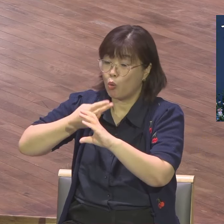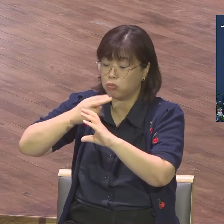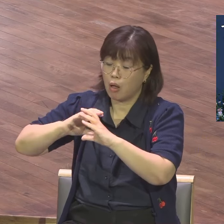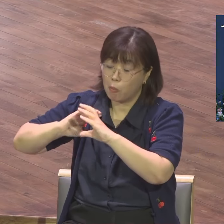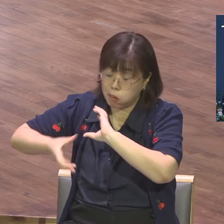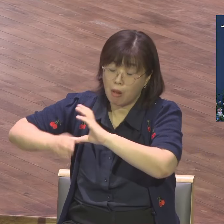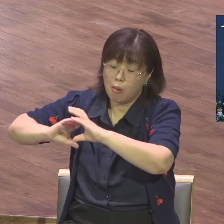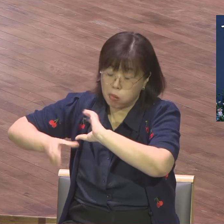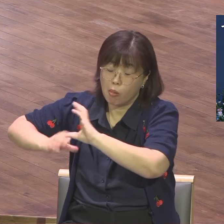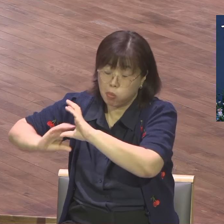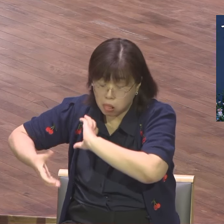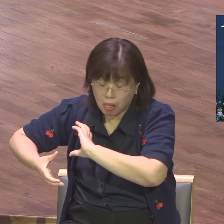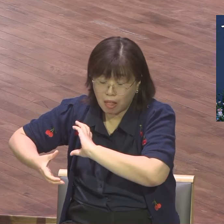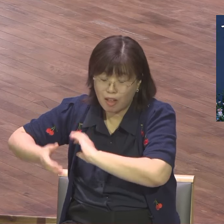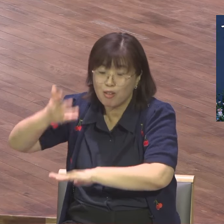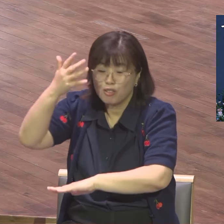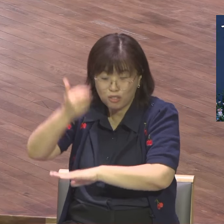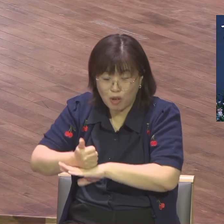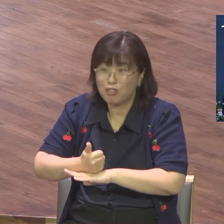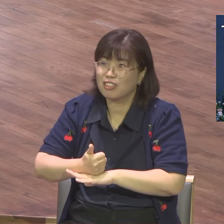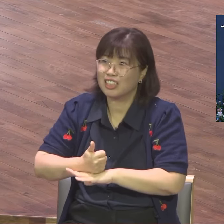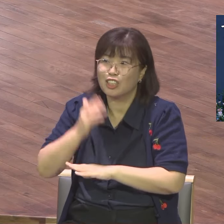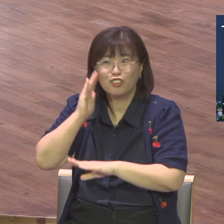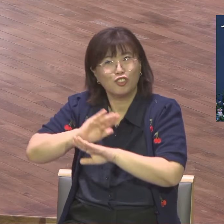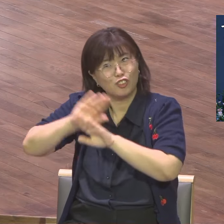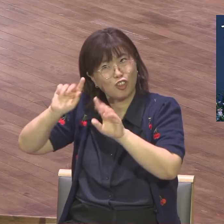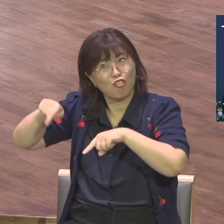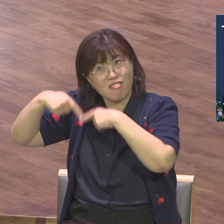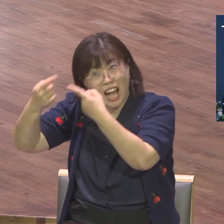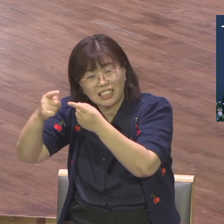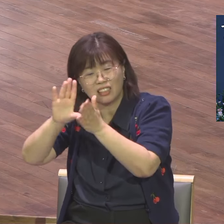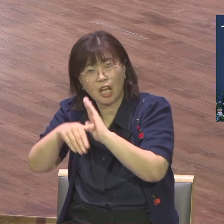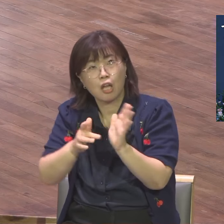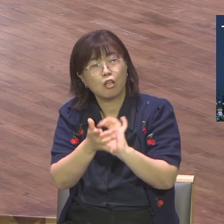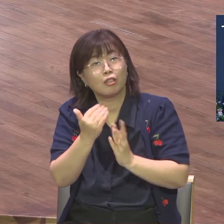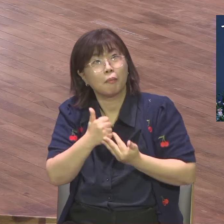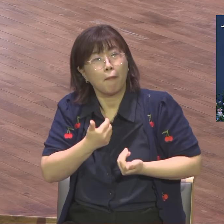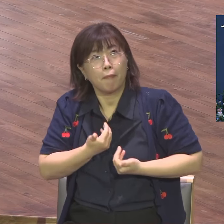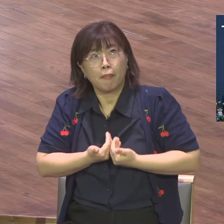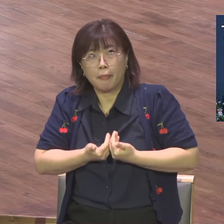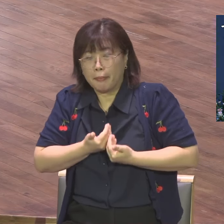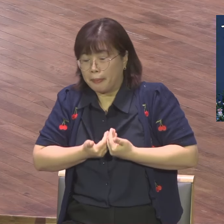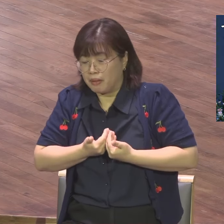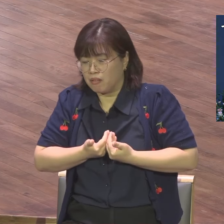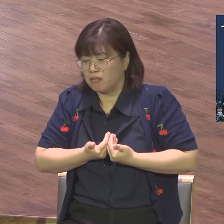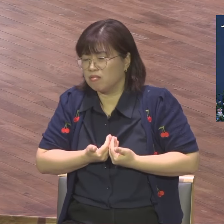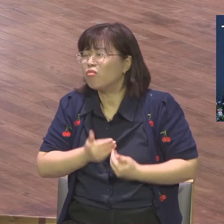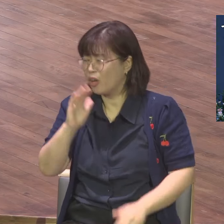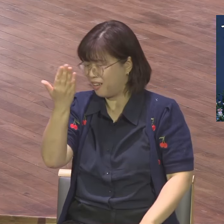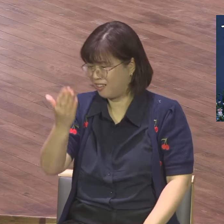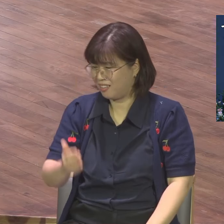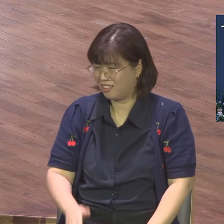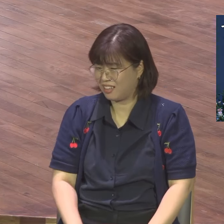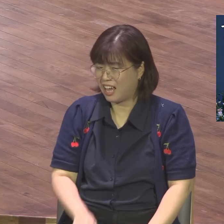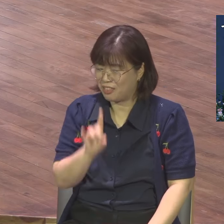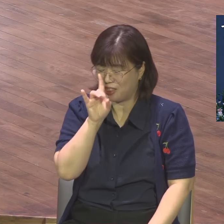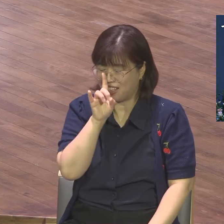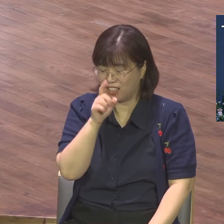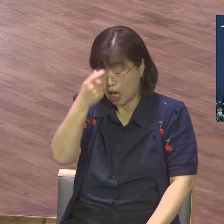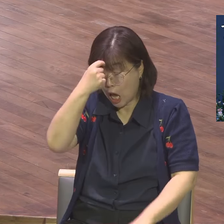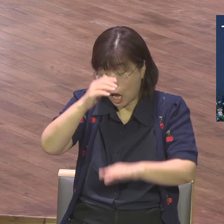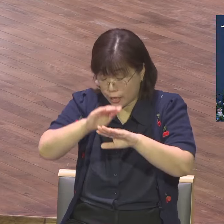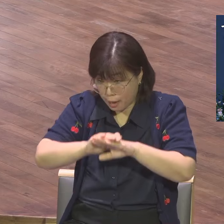말씀 듣는 시간을 통해서, 영적 교제가, 기도하는 시간을 통해서 여러분과 예수님과 영적